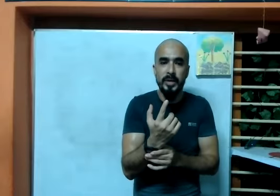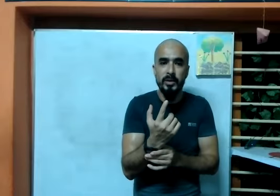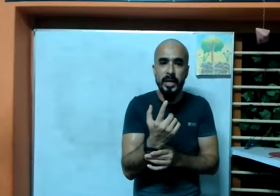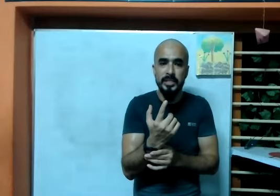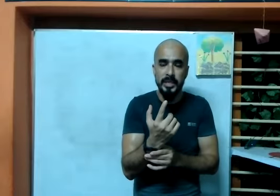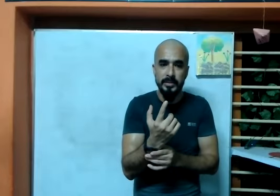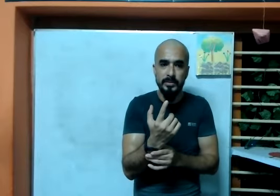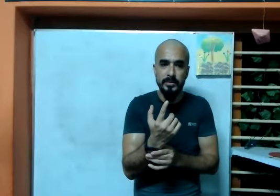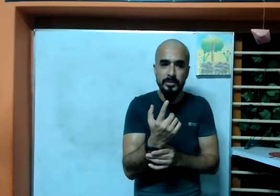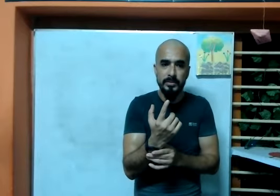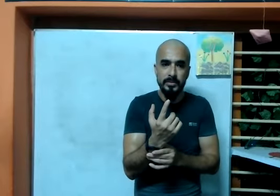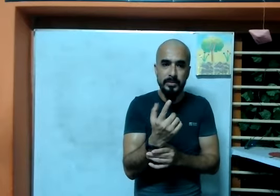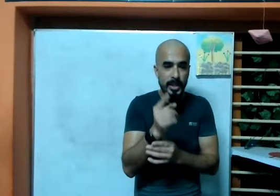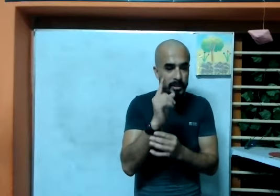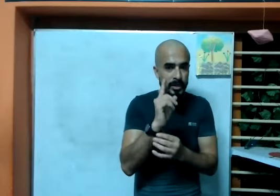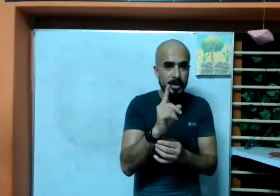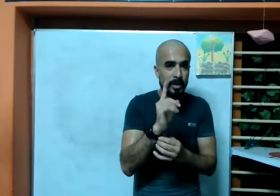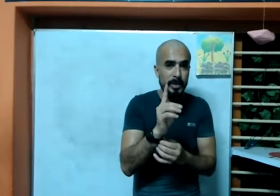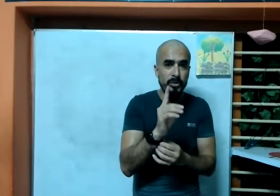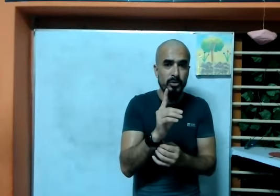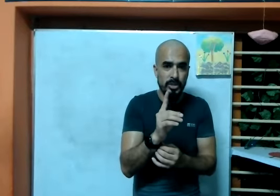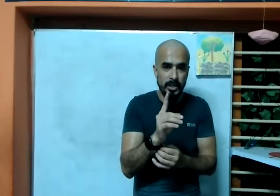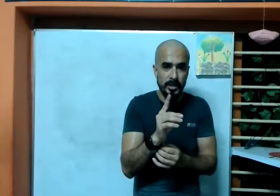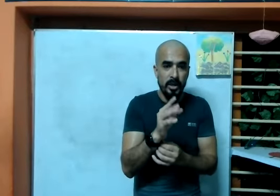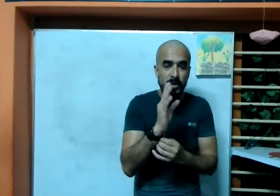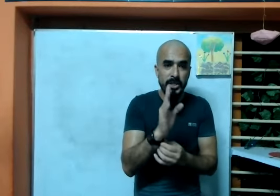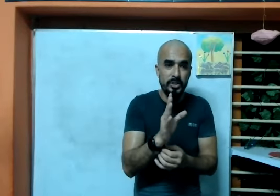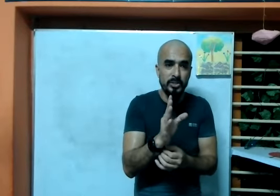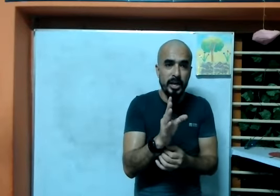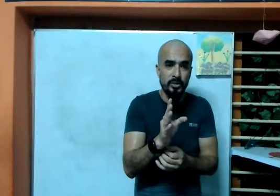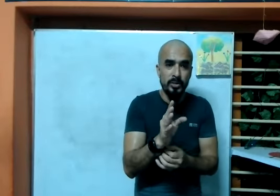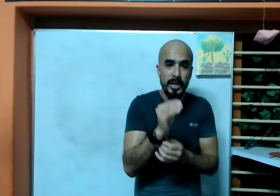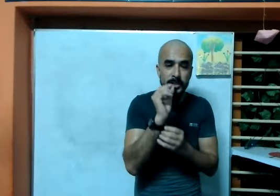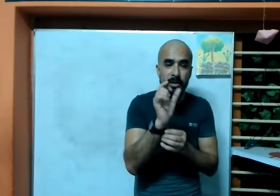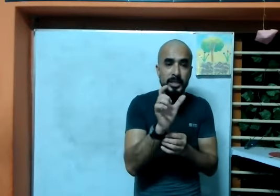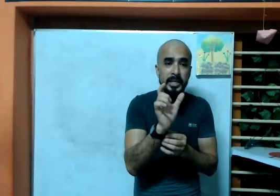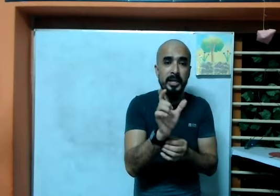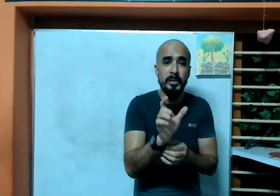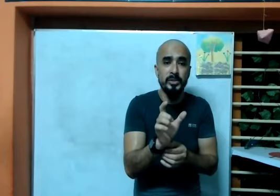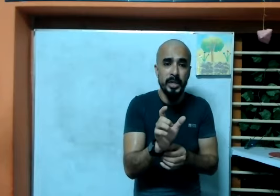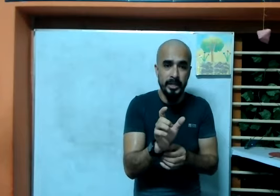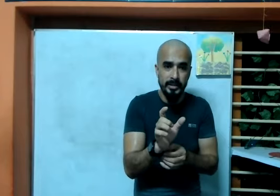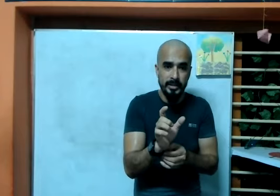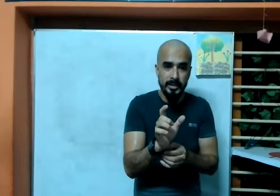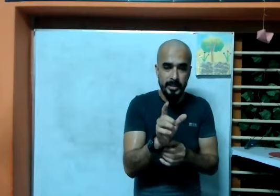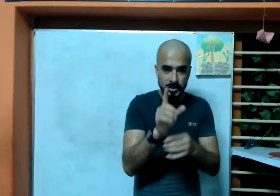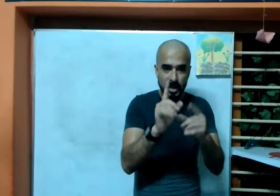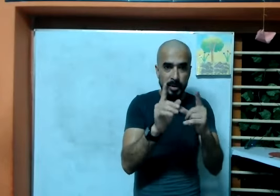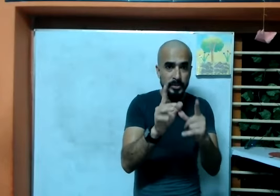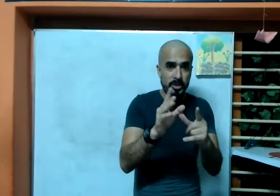কেন ক্লাসে, এই ধরনের কমপ্লেন করতো, সে অবজেকশন জানাতো এই ধরনের শিক্ষা ব্যবস্থাকে। যারা অবজেকশন